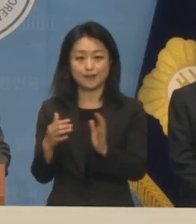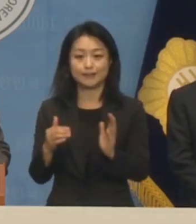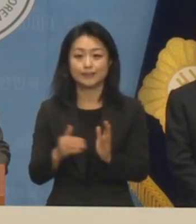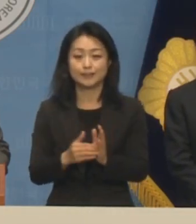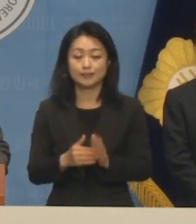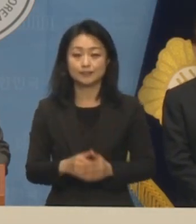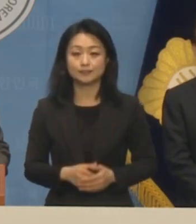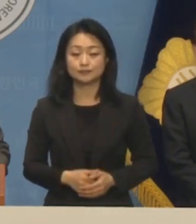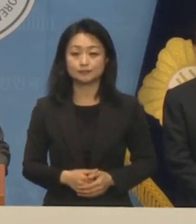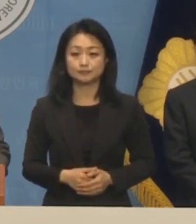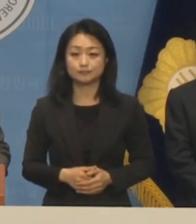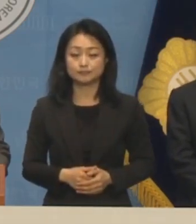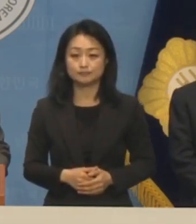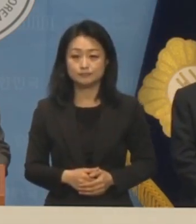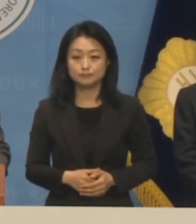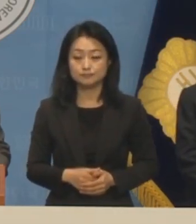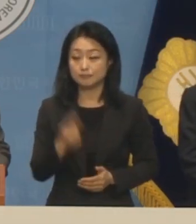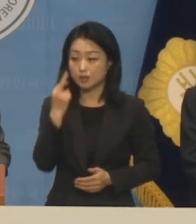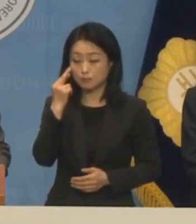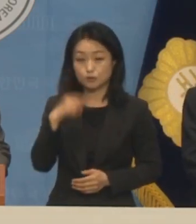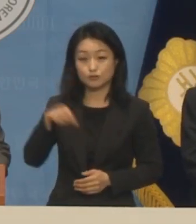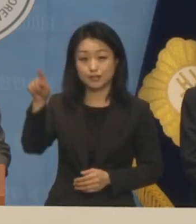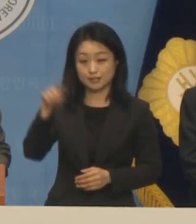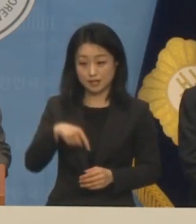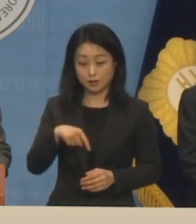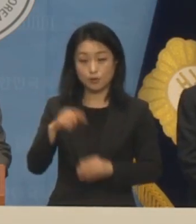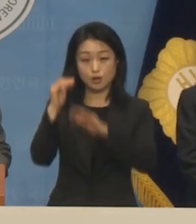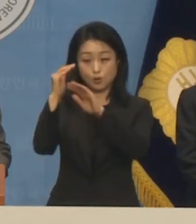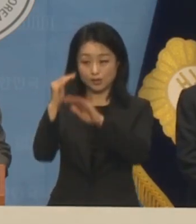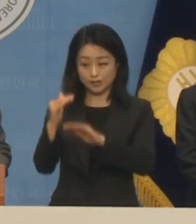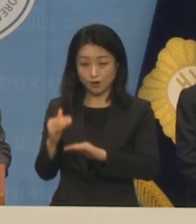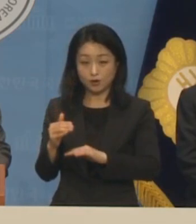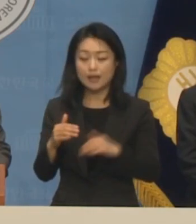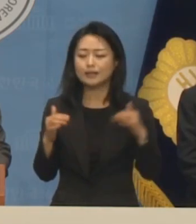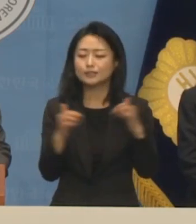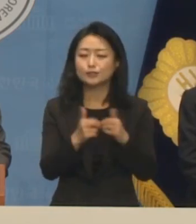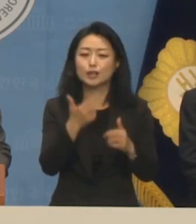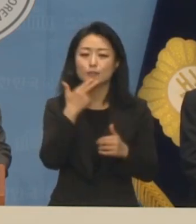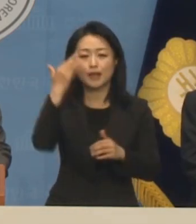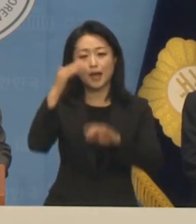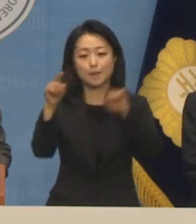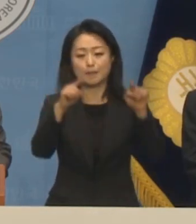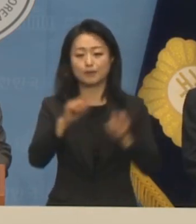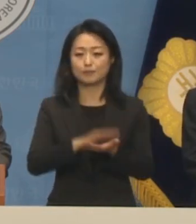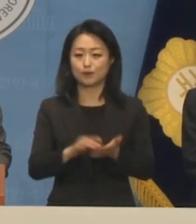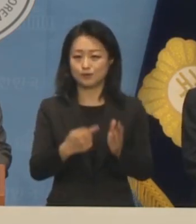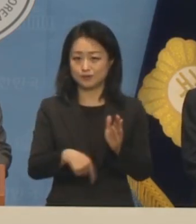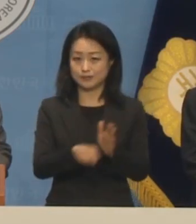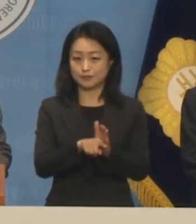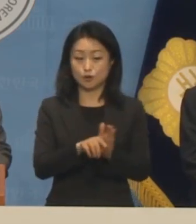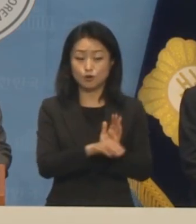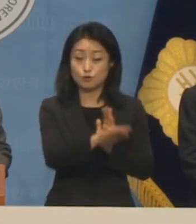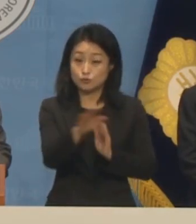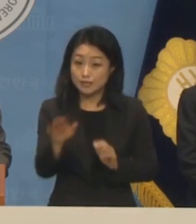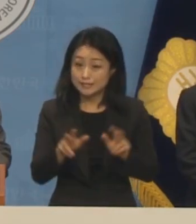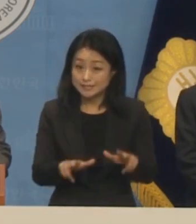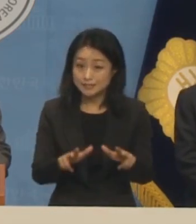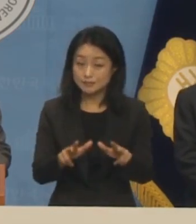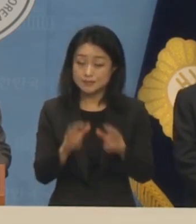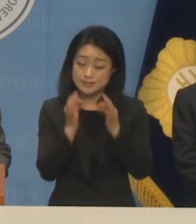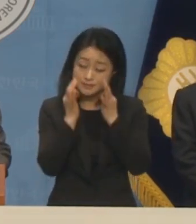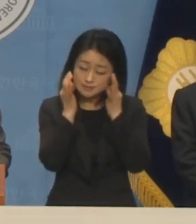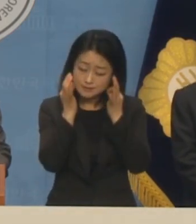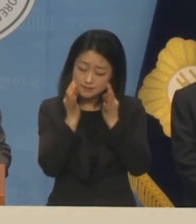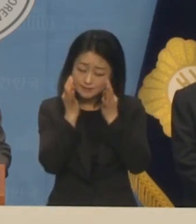하였습니다. 방미외교 활동을 전개하는 과정은 전쟁 없는 한반도 평화를 위해 우리가 얼마나 각고의